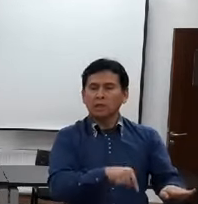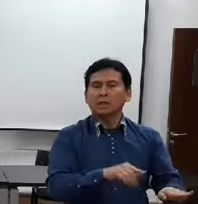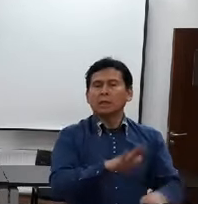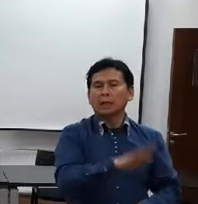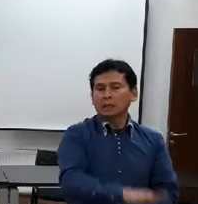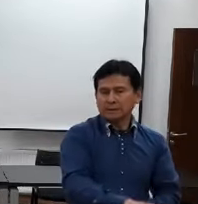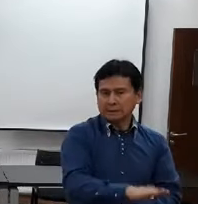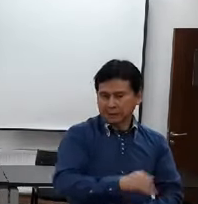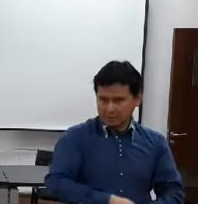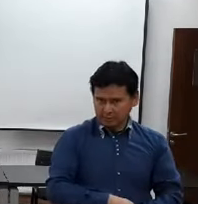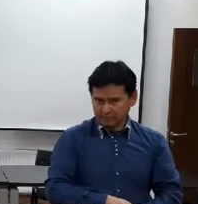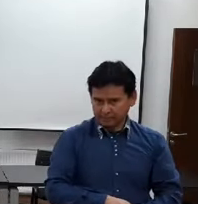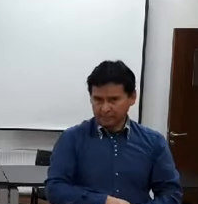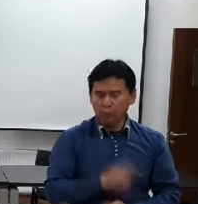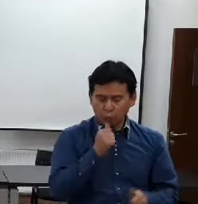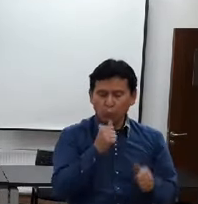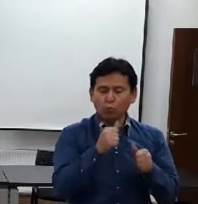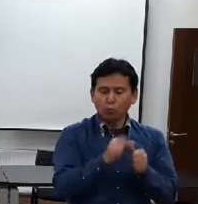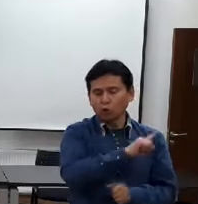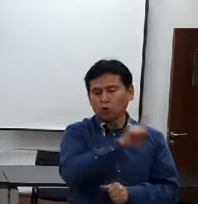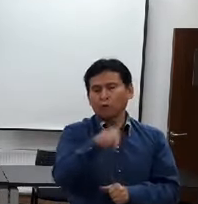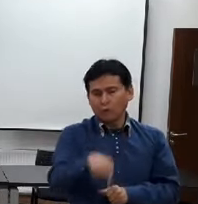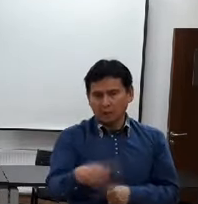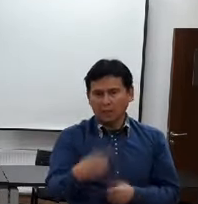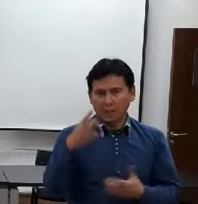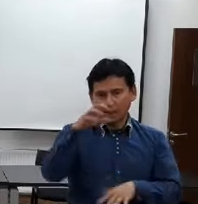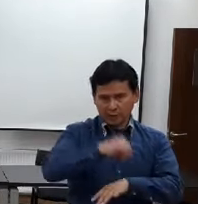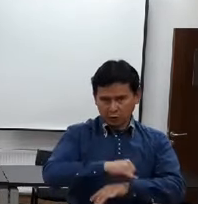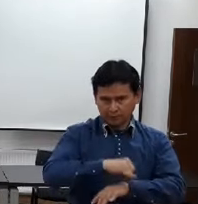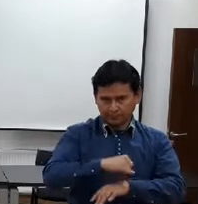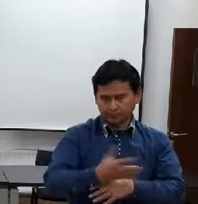que está pronto a caecer en nuestra región